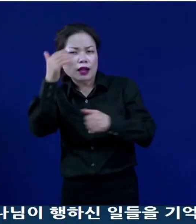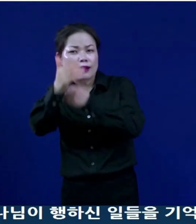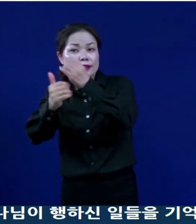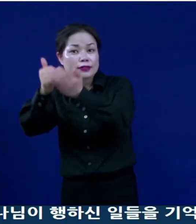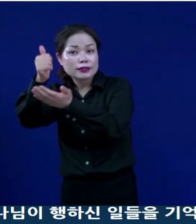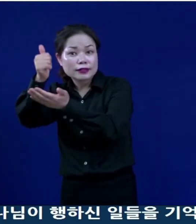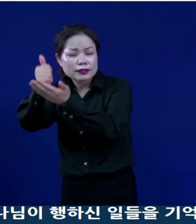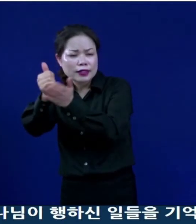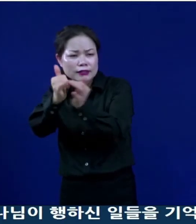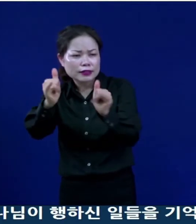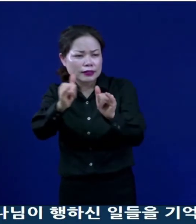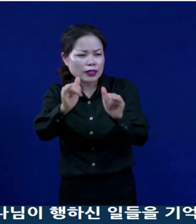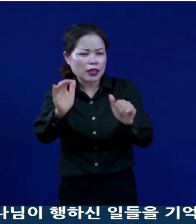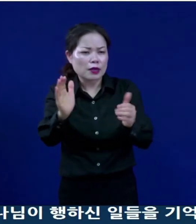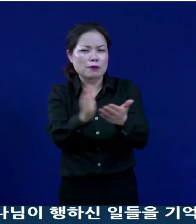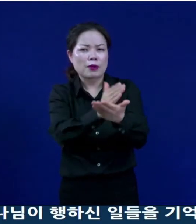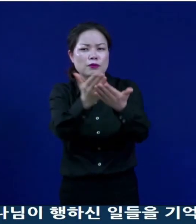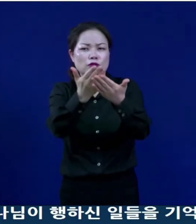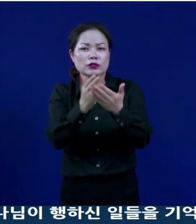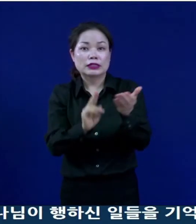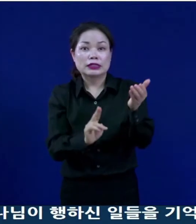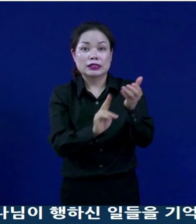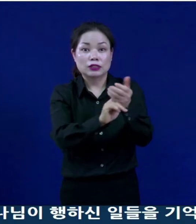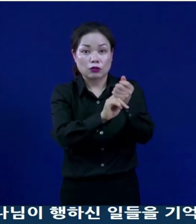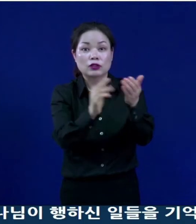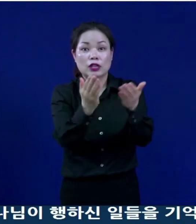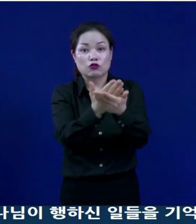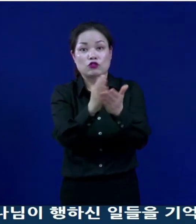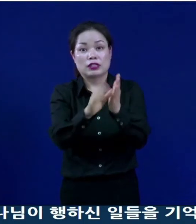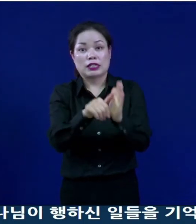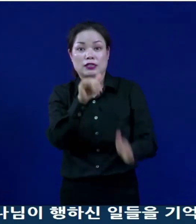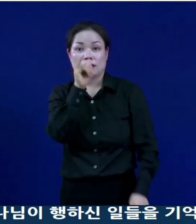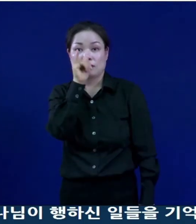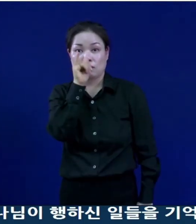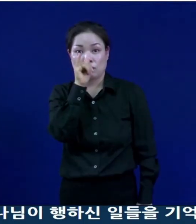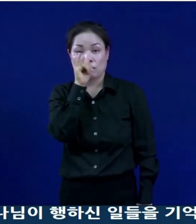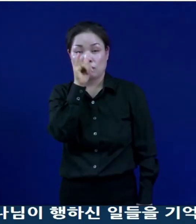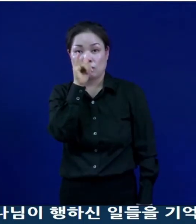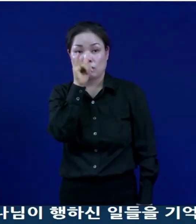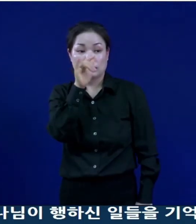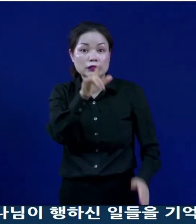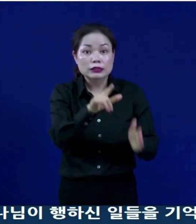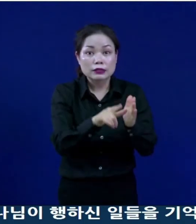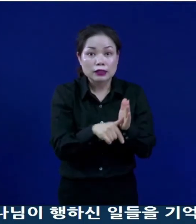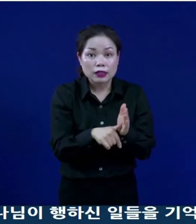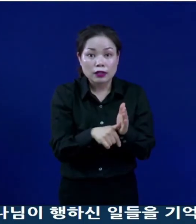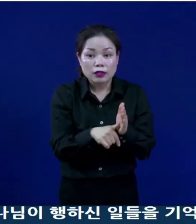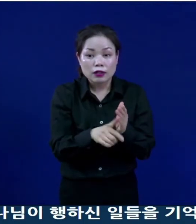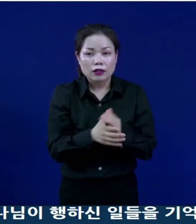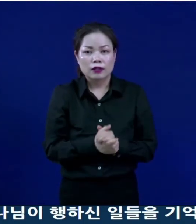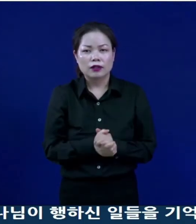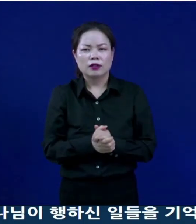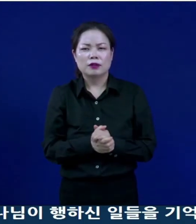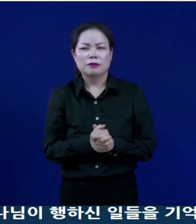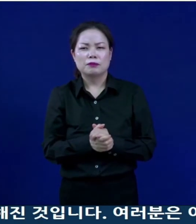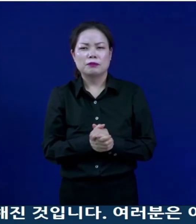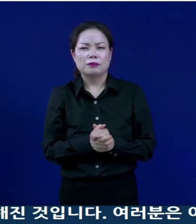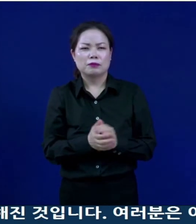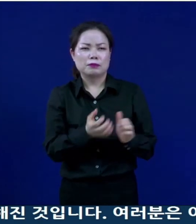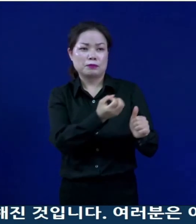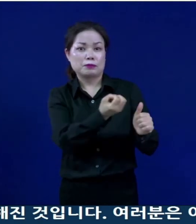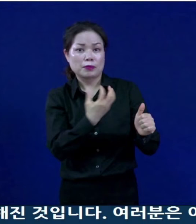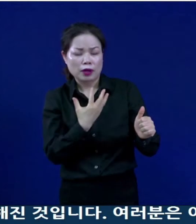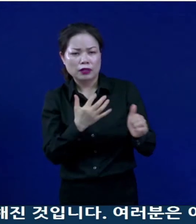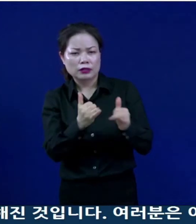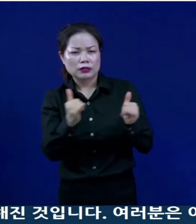하나님께서 인생에 베푸시는 기적에 대해서 함께 나누는 시간이 있습니다. 그 시간에 그렇게 말씀하시는 분들이